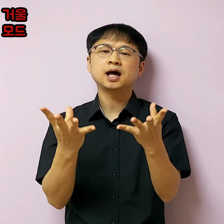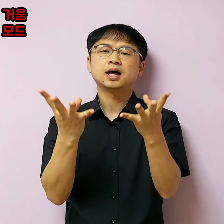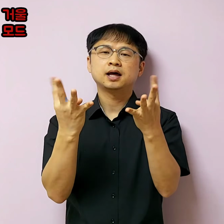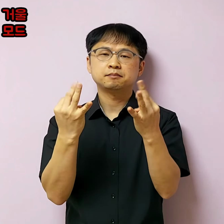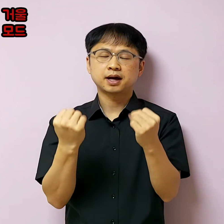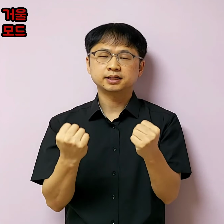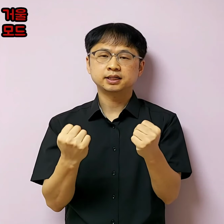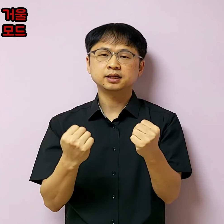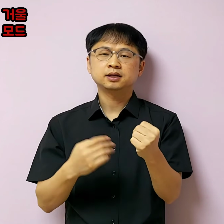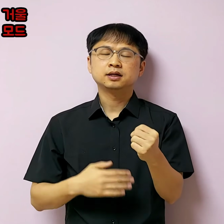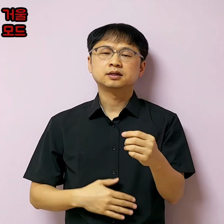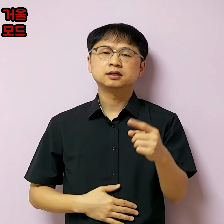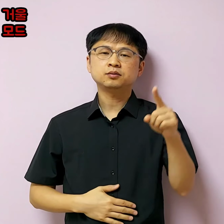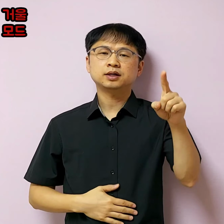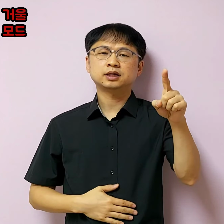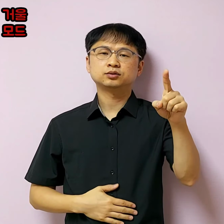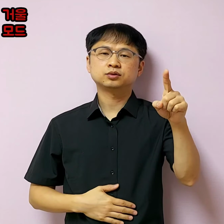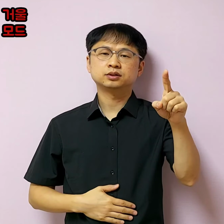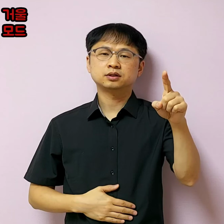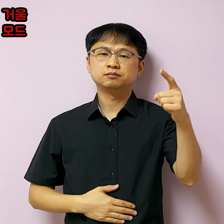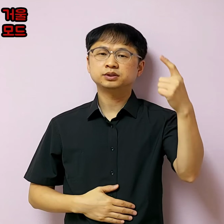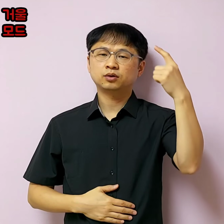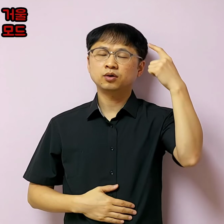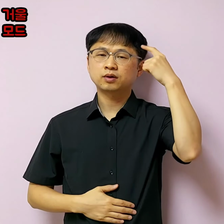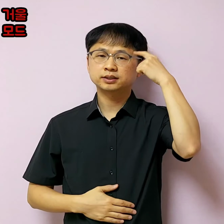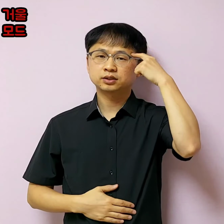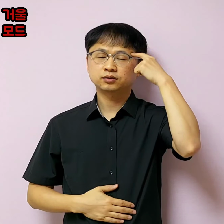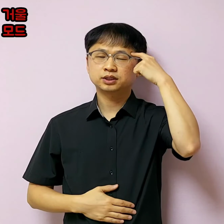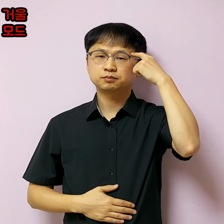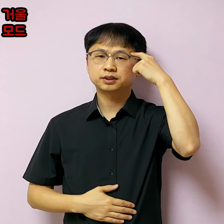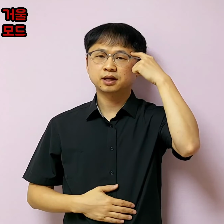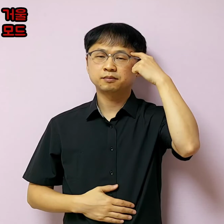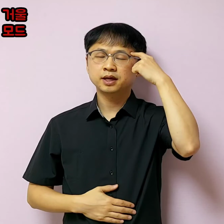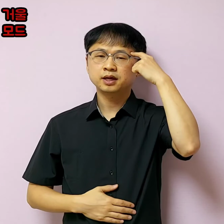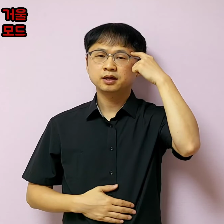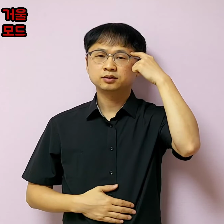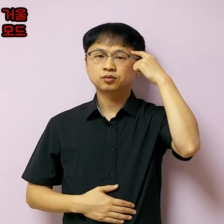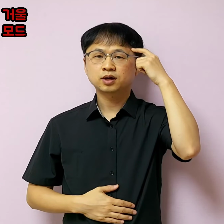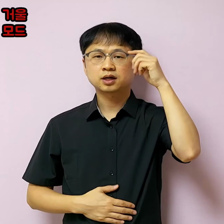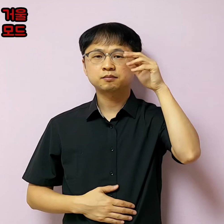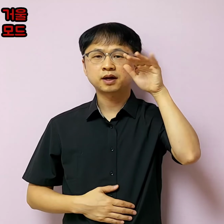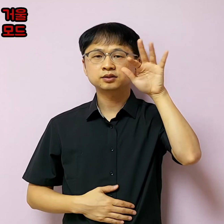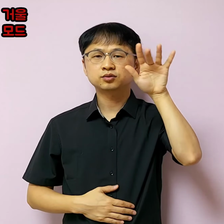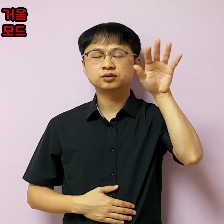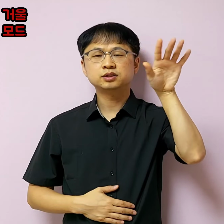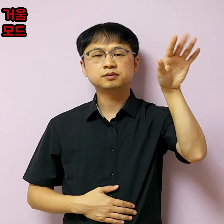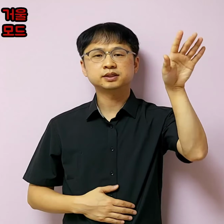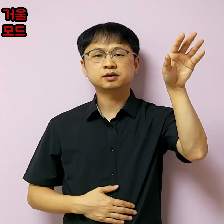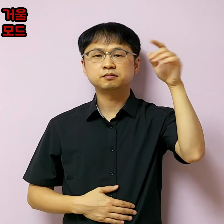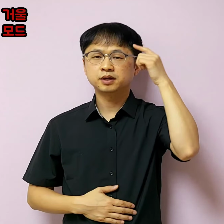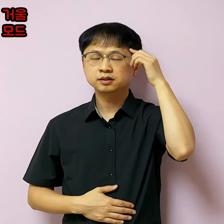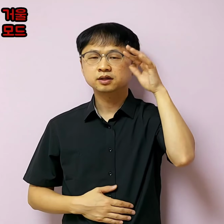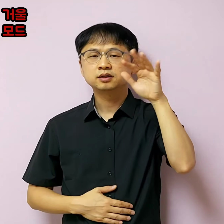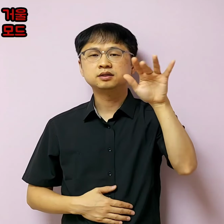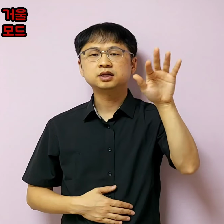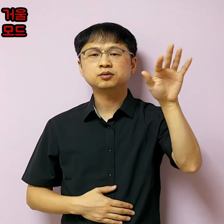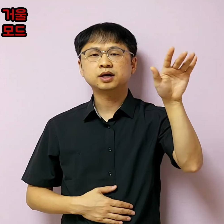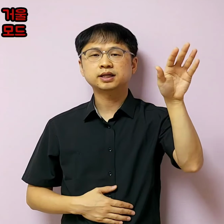많이입니다. 많이 그리워하다는 수어는 검지로 관자놀이 짚은 다음에 손가락을 바깥으로 흔들면서 내밀면 그리워하다